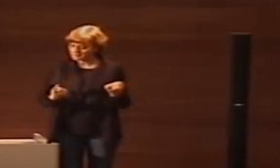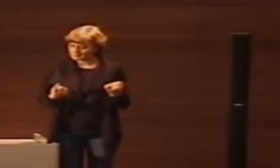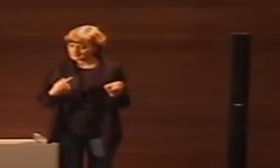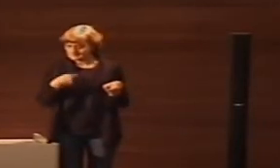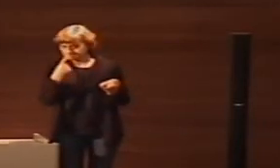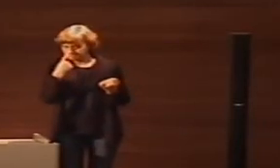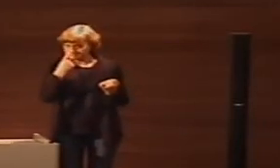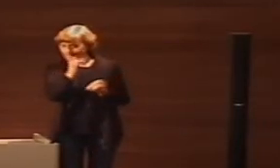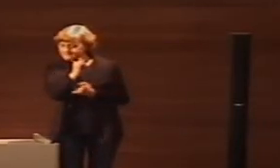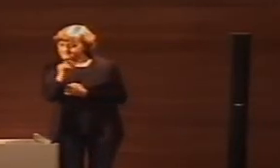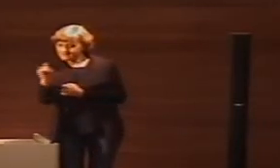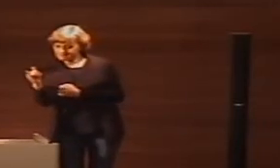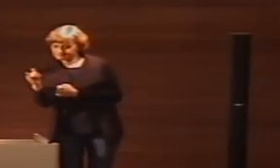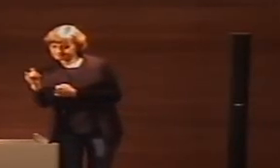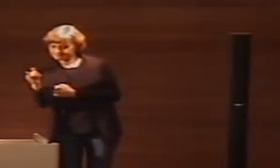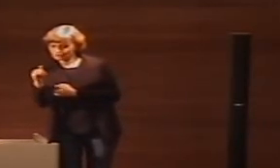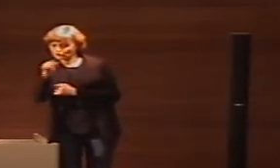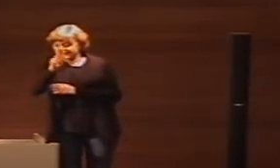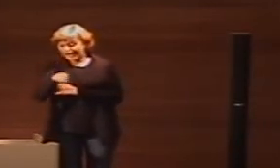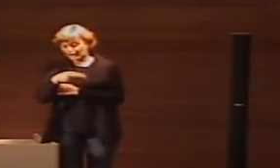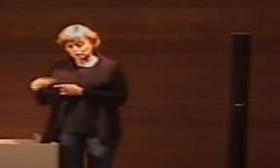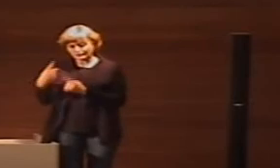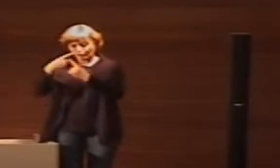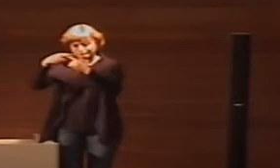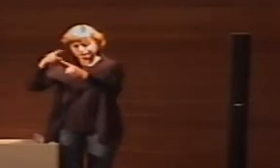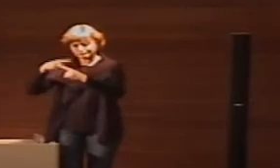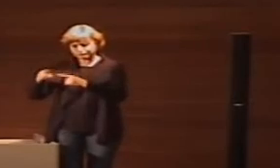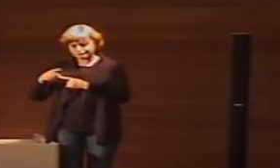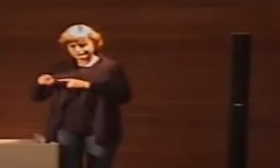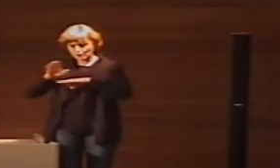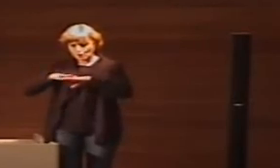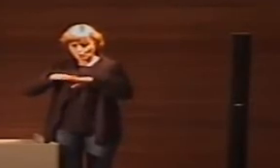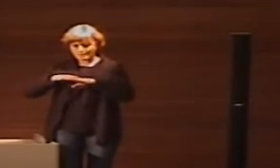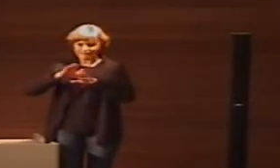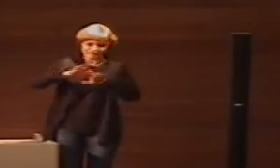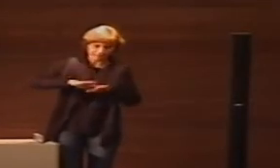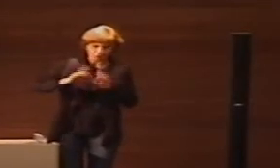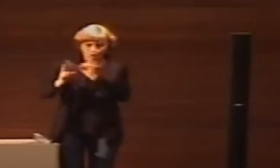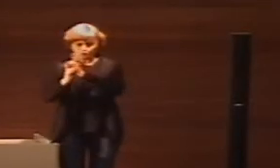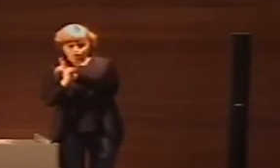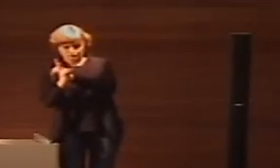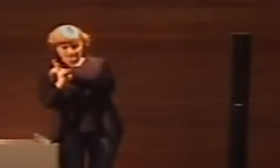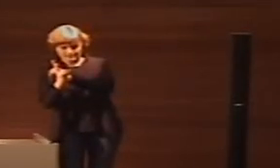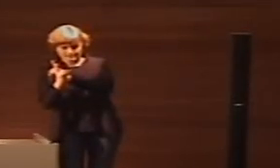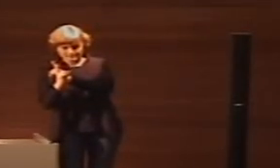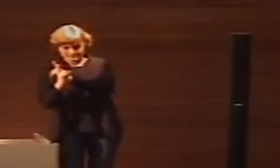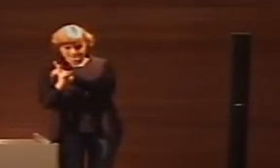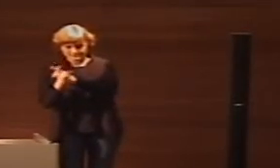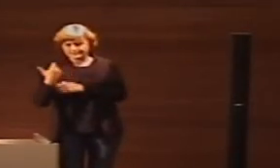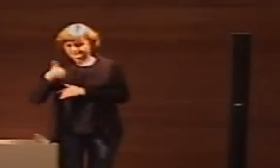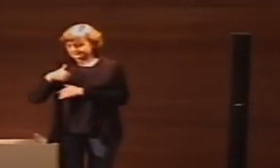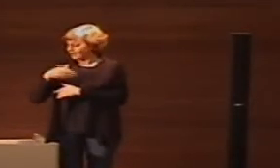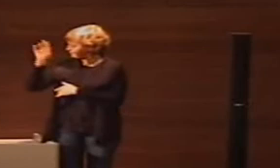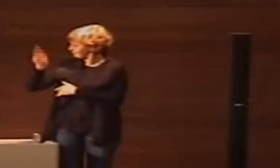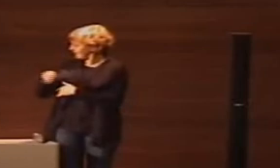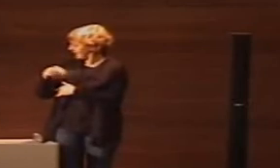en compost de mayor calidad. El año pasado hicimos ya unos estudios que prueban esta relación entre el nivel de impropios